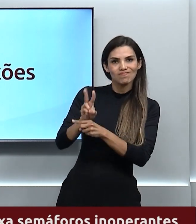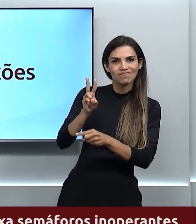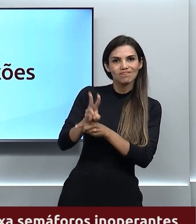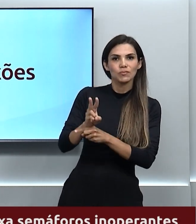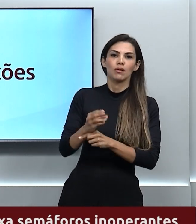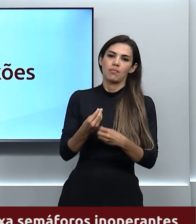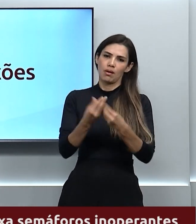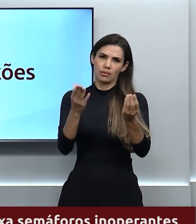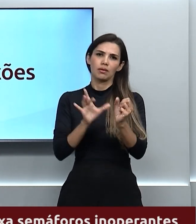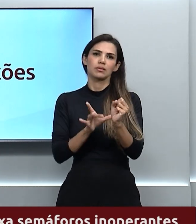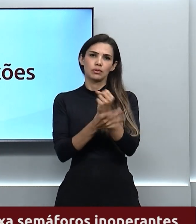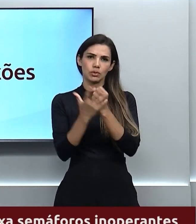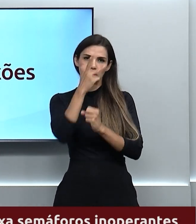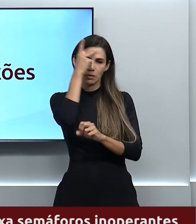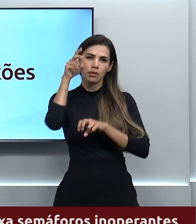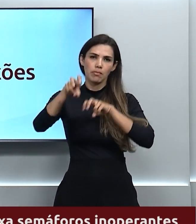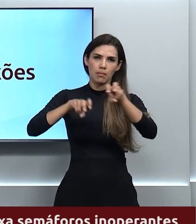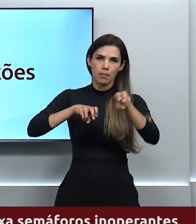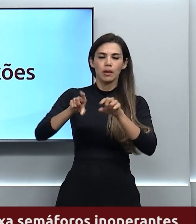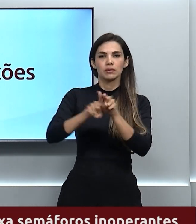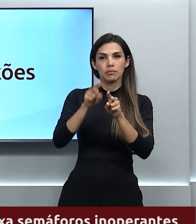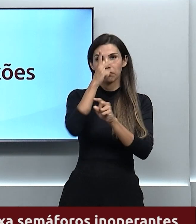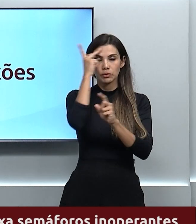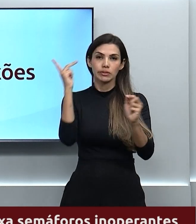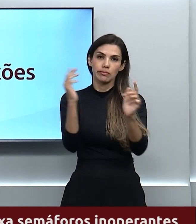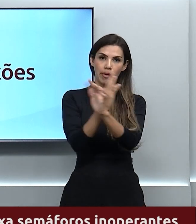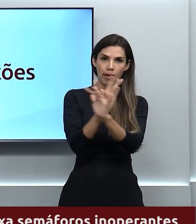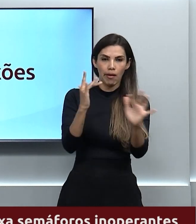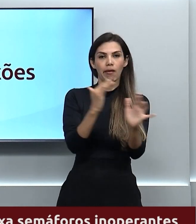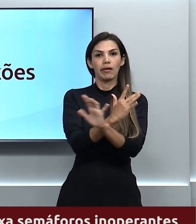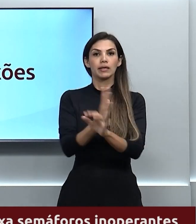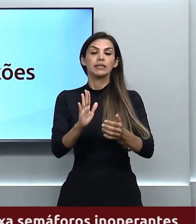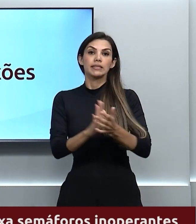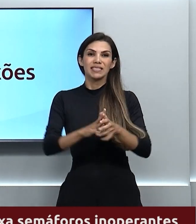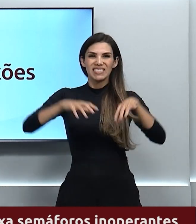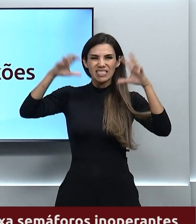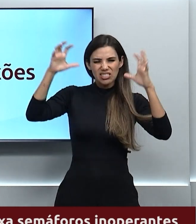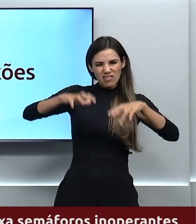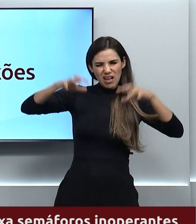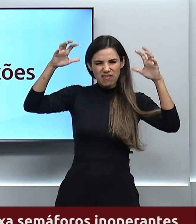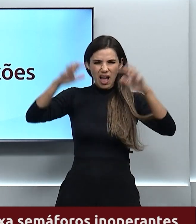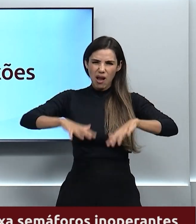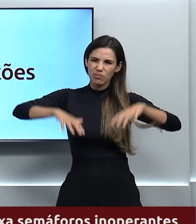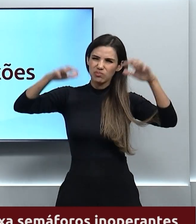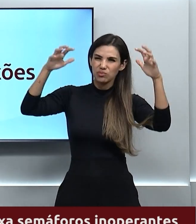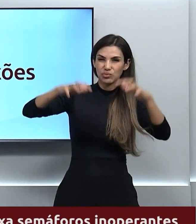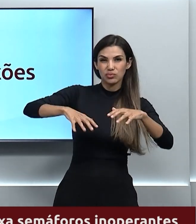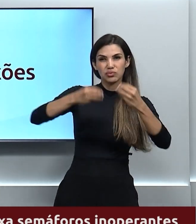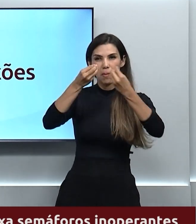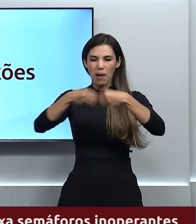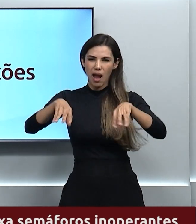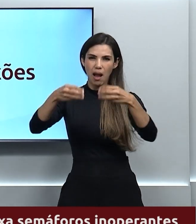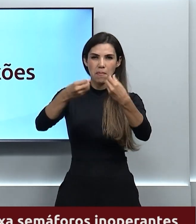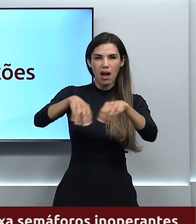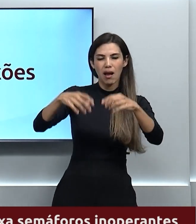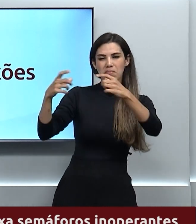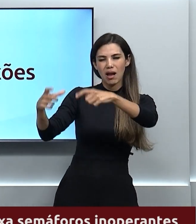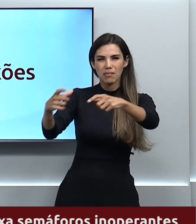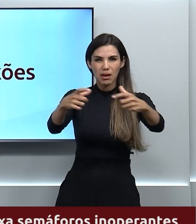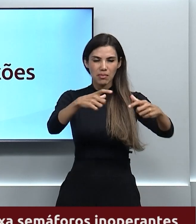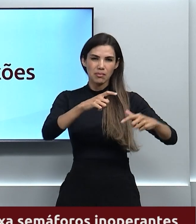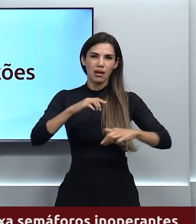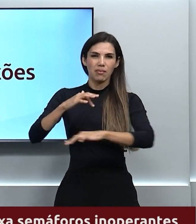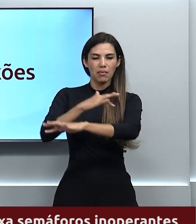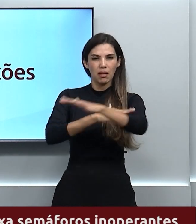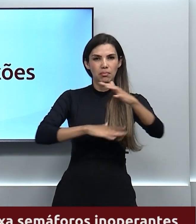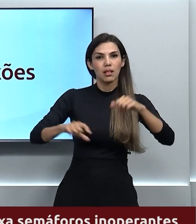dos motoristas e pedestres. Uma forte chuva causou estragos em todas as regiões de Goiânia, com destaque para danos